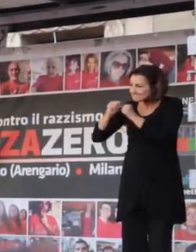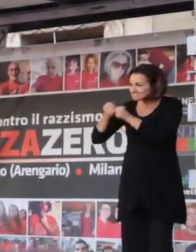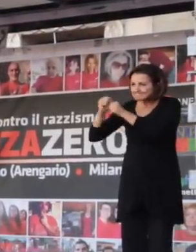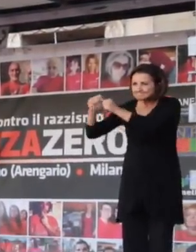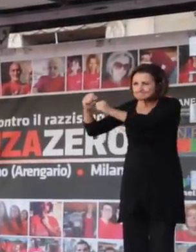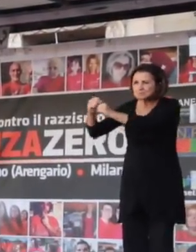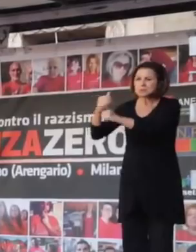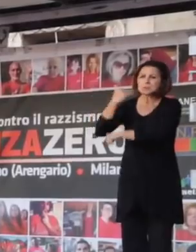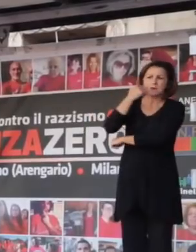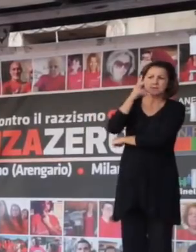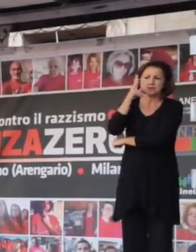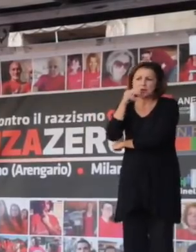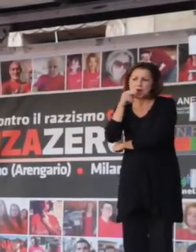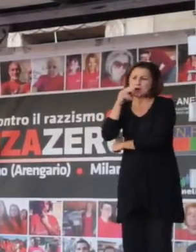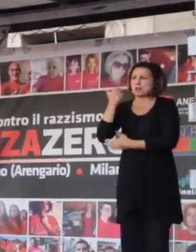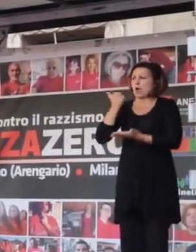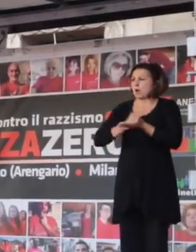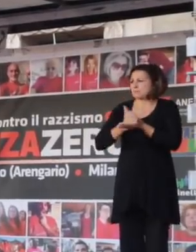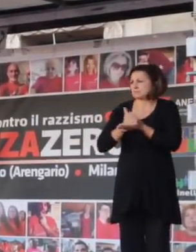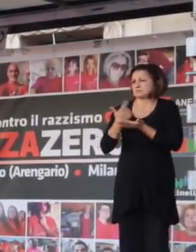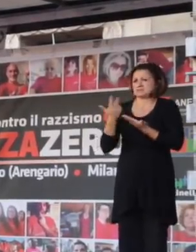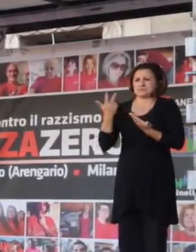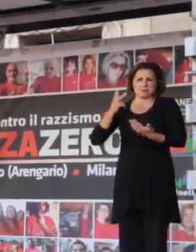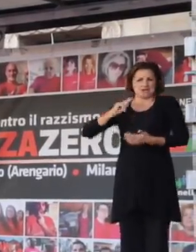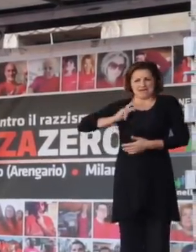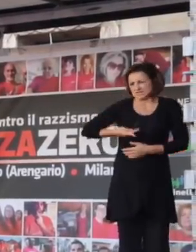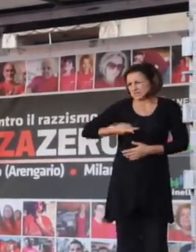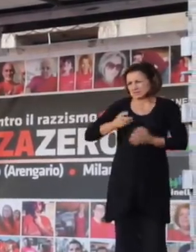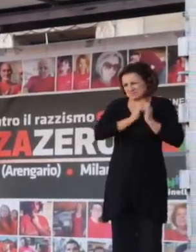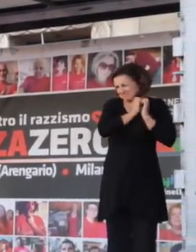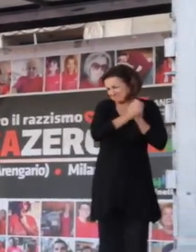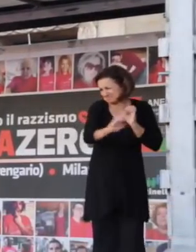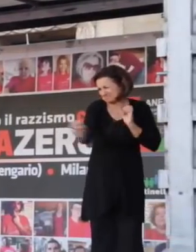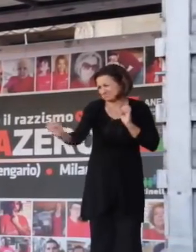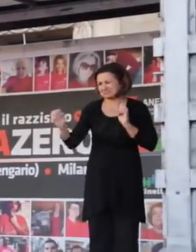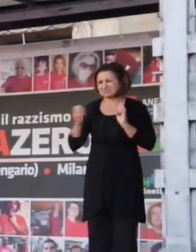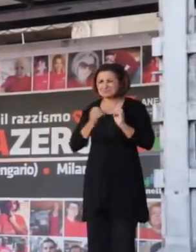uomini e donne, omosessuali, transessuali.